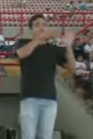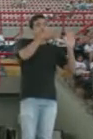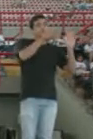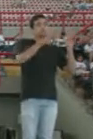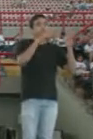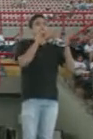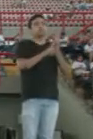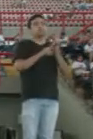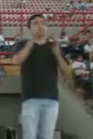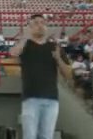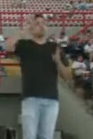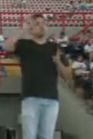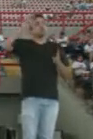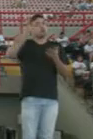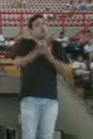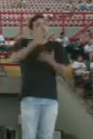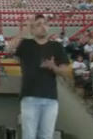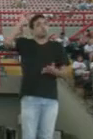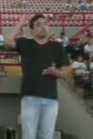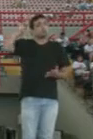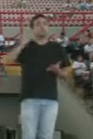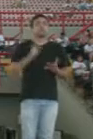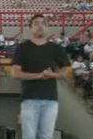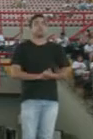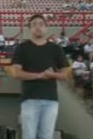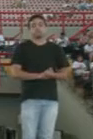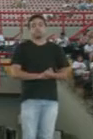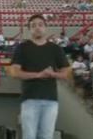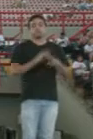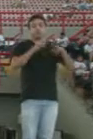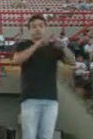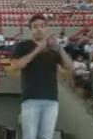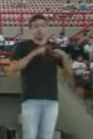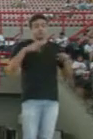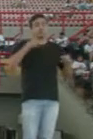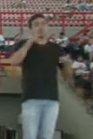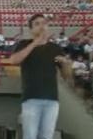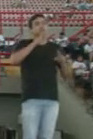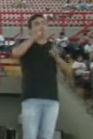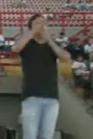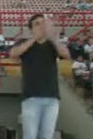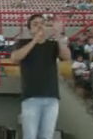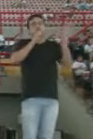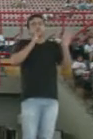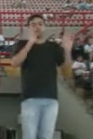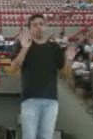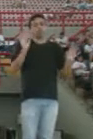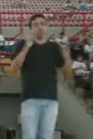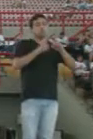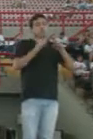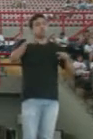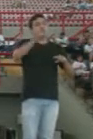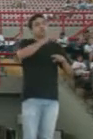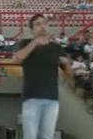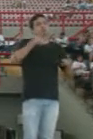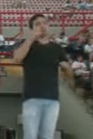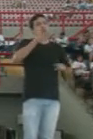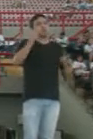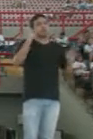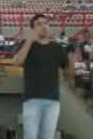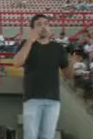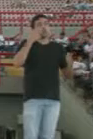alguém, uma crônica, que é texto literário. Então aqui ninguém está viajando não. Quando você der de